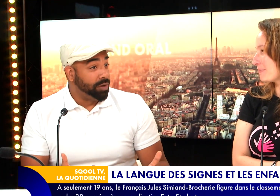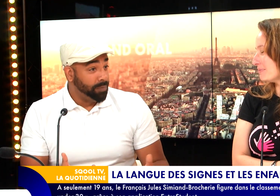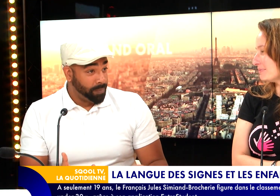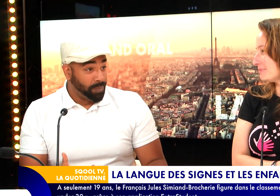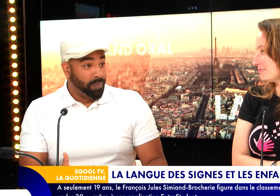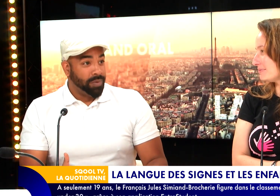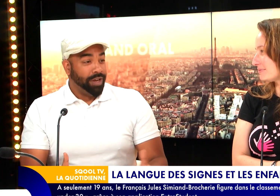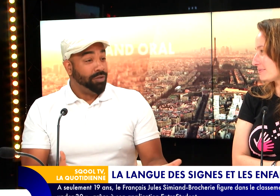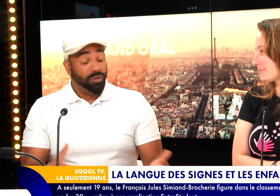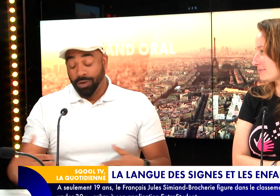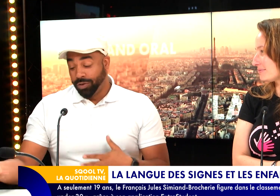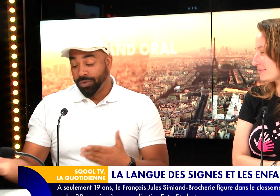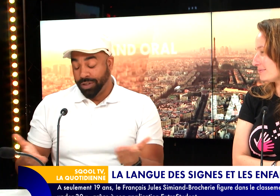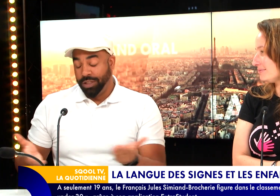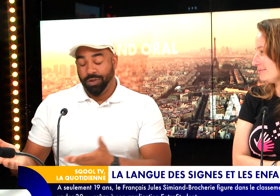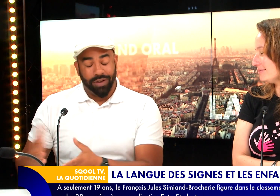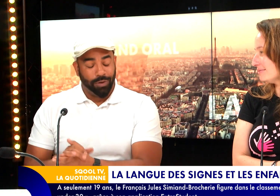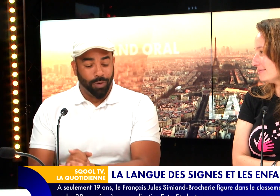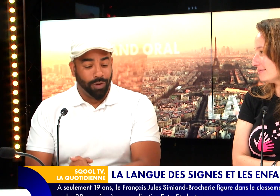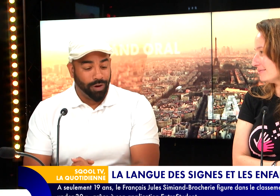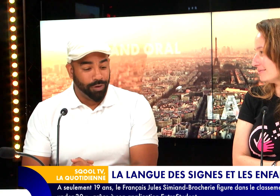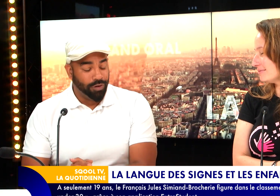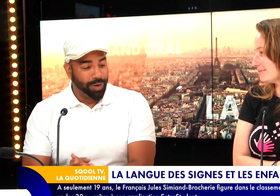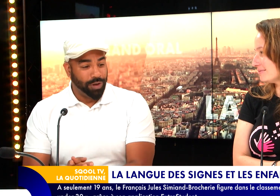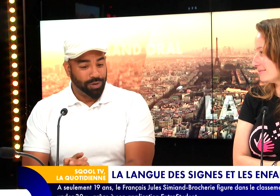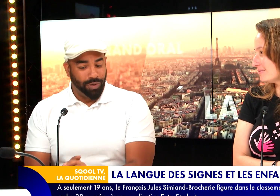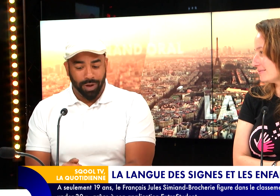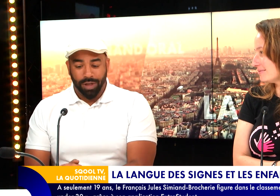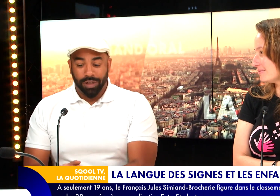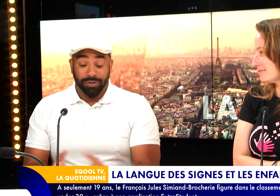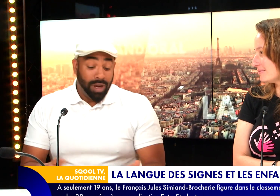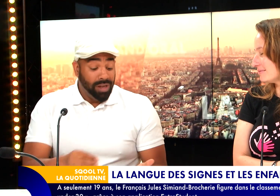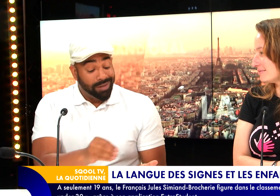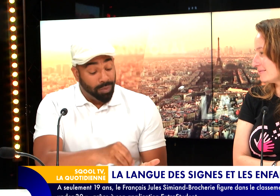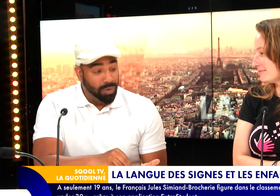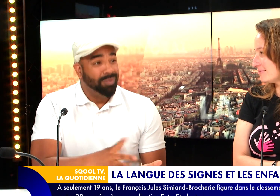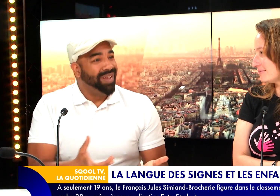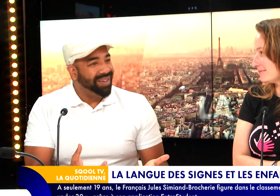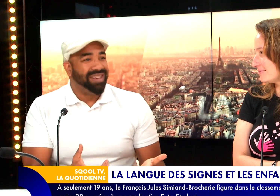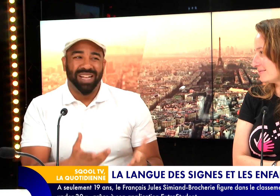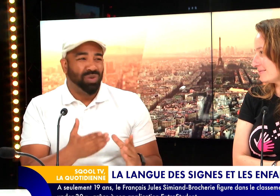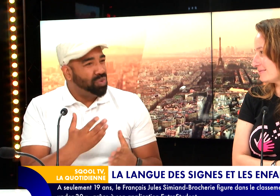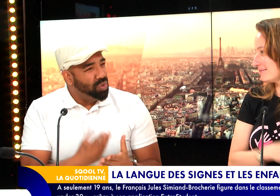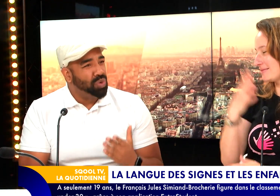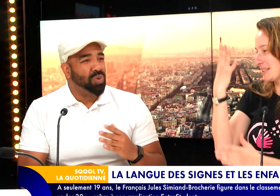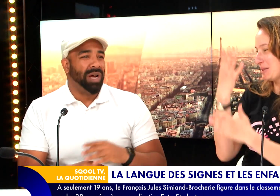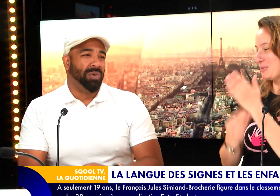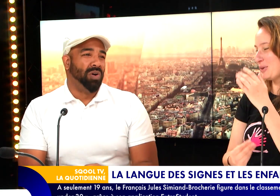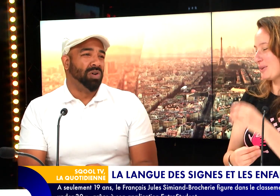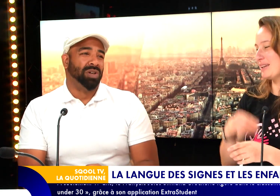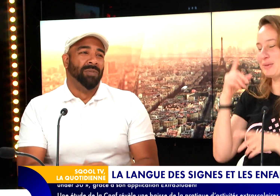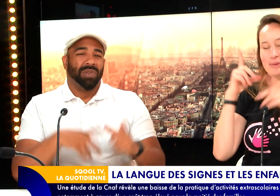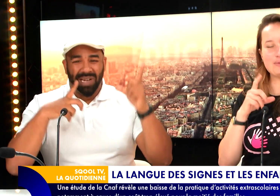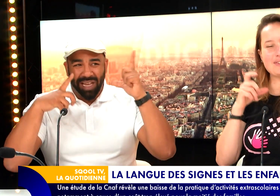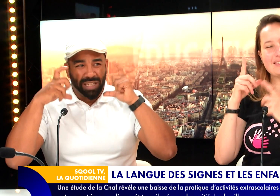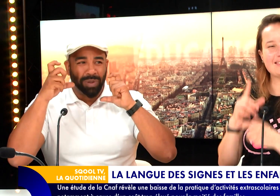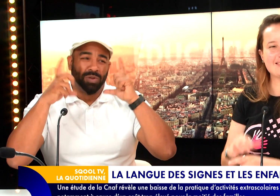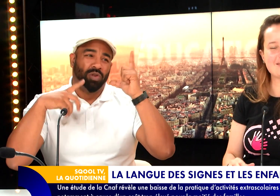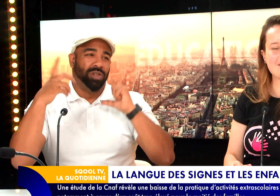entendants. Et souvent, quand on discutait avec nos formateurs sourds, on dit voilà, ils sont bons, mais il y a toujours un manque. L'expression du